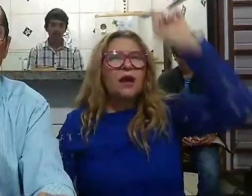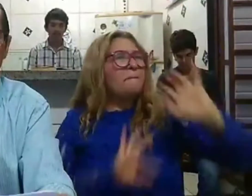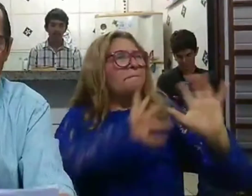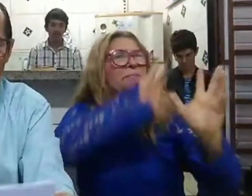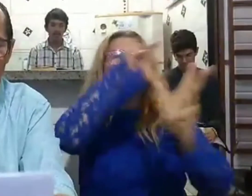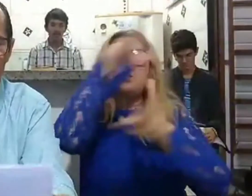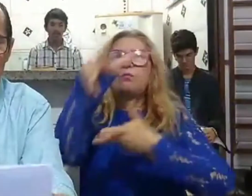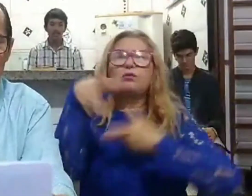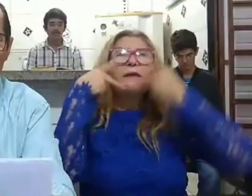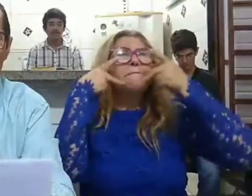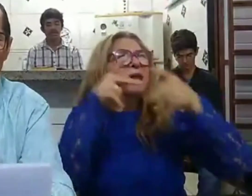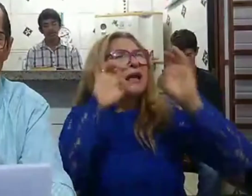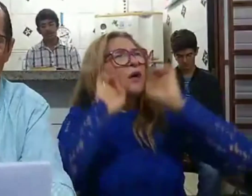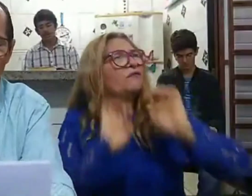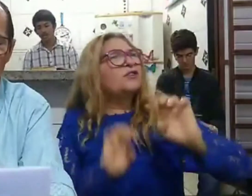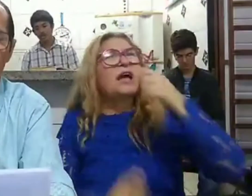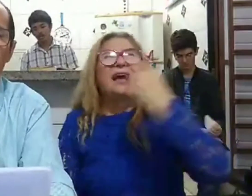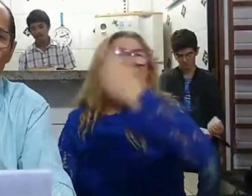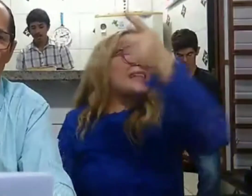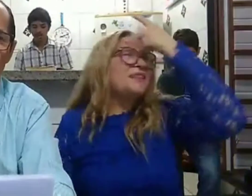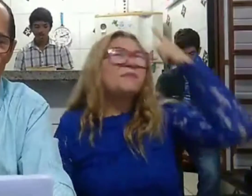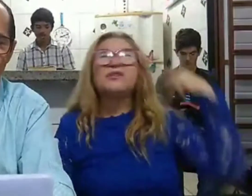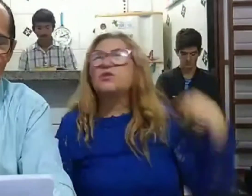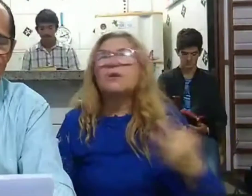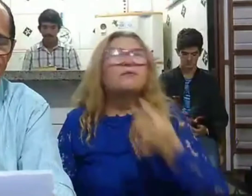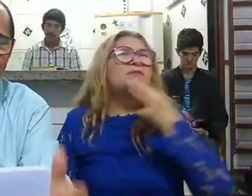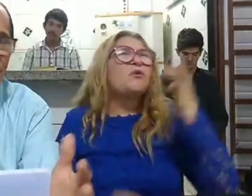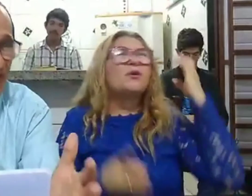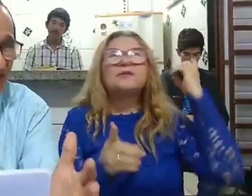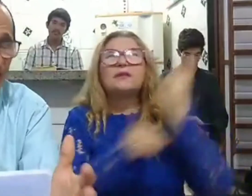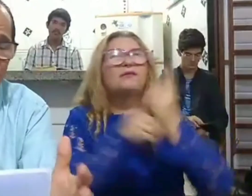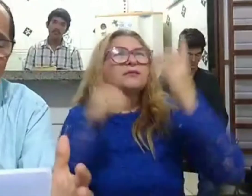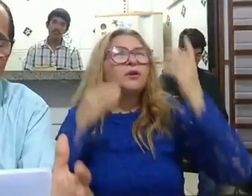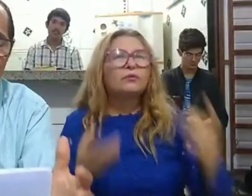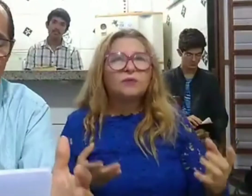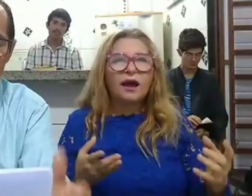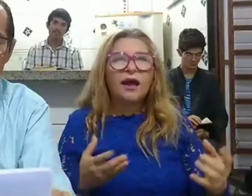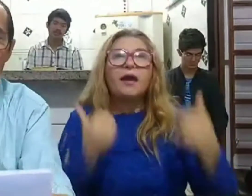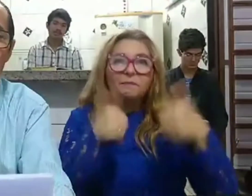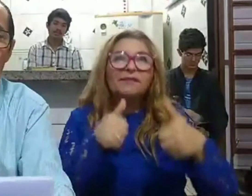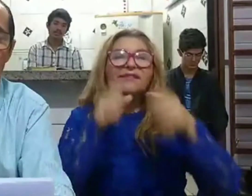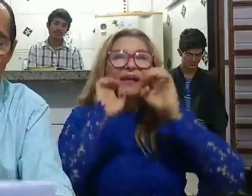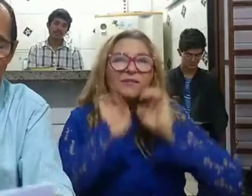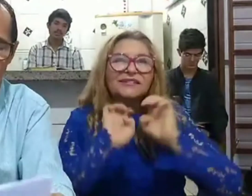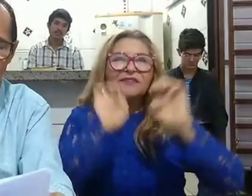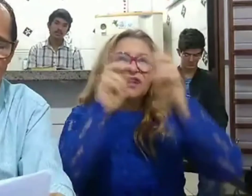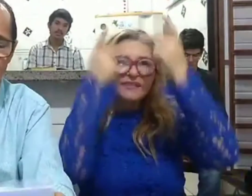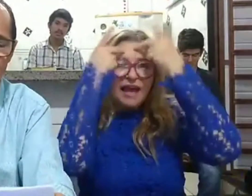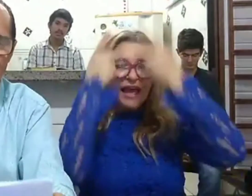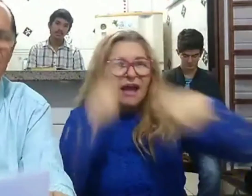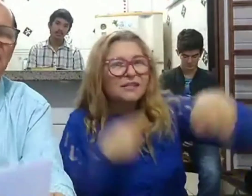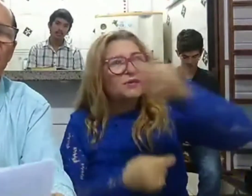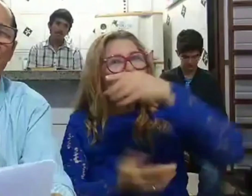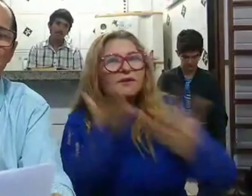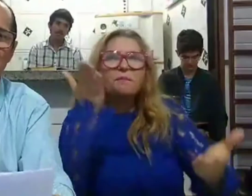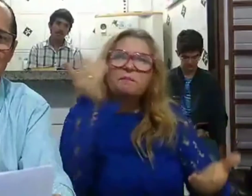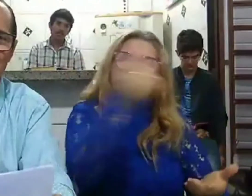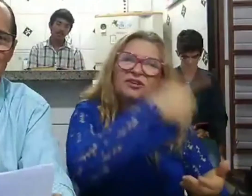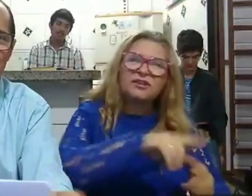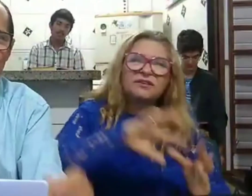e pregai o evangelho a toda criatura. Devemos pregar este evangelho aos perdidos. Quem são